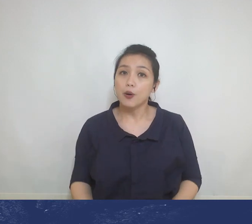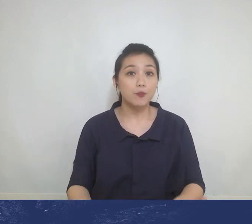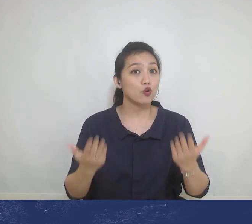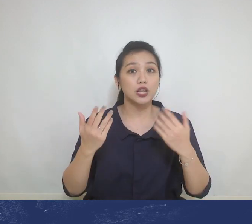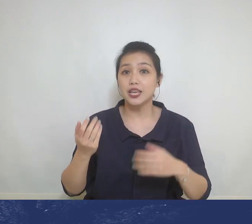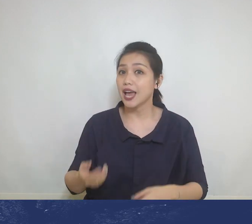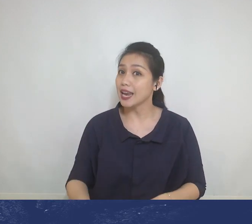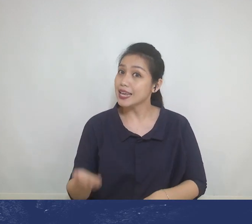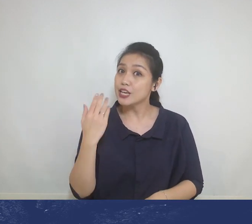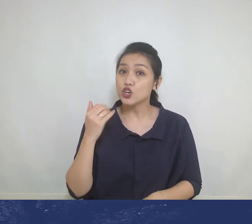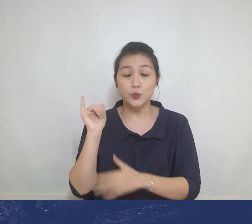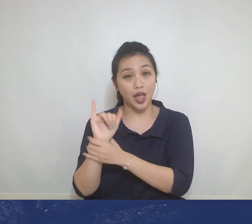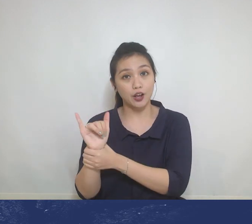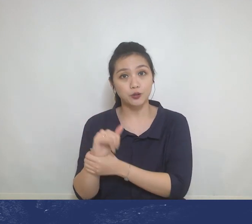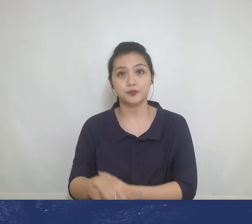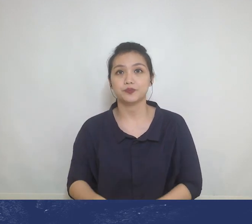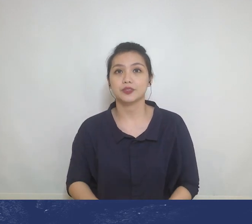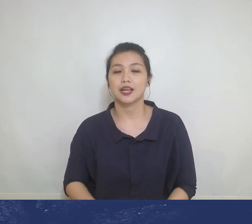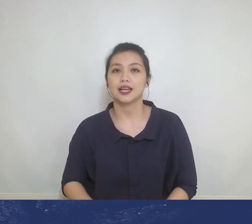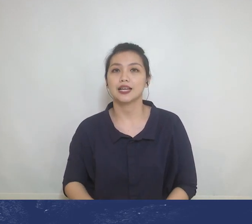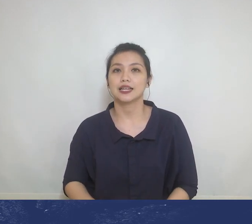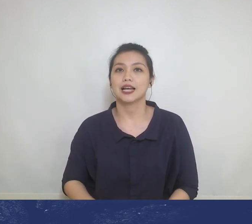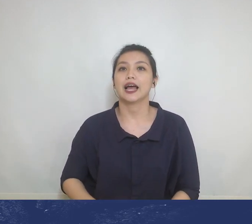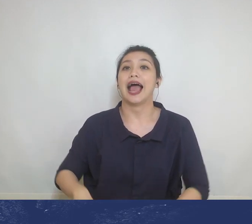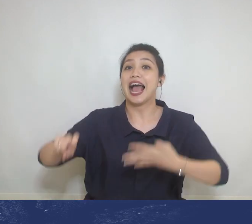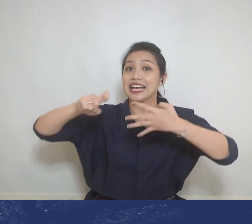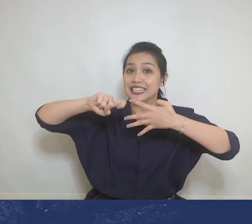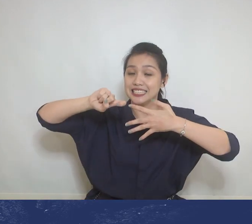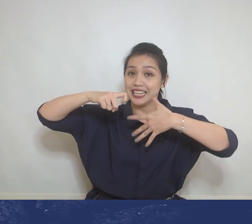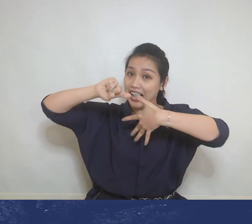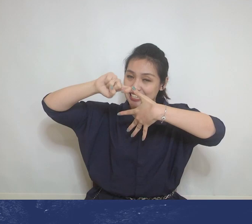gitu. Kita baca sama-sama ya di Kejadian 28